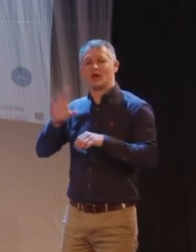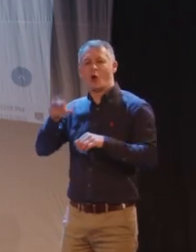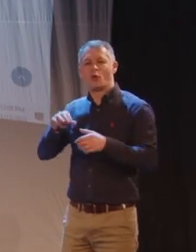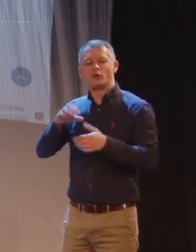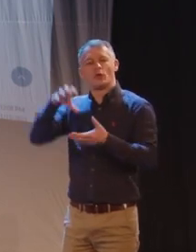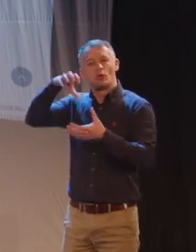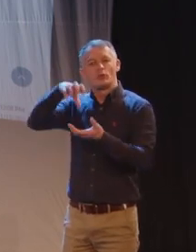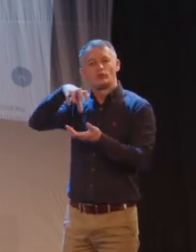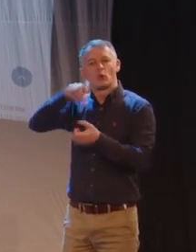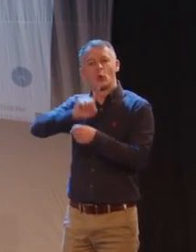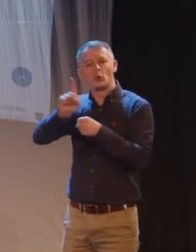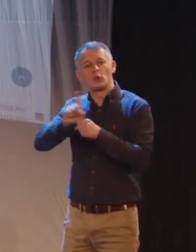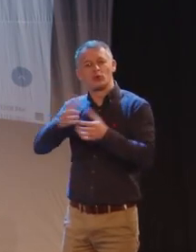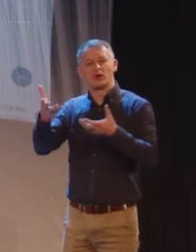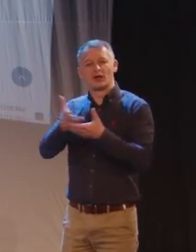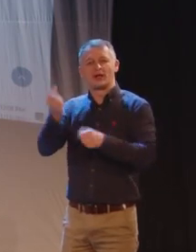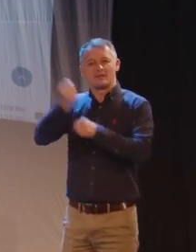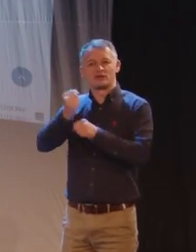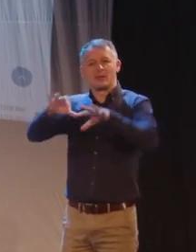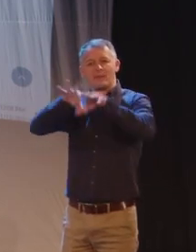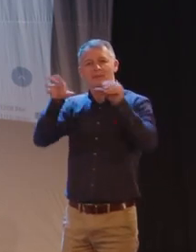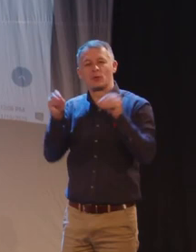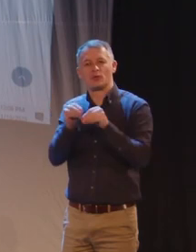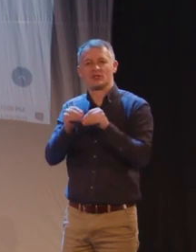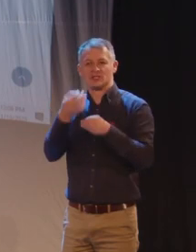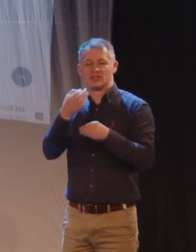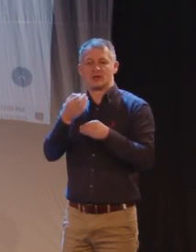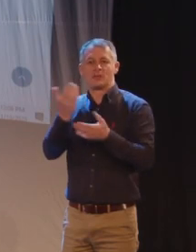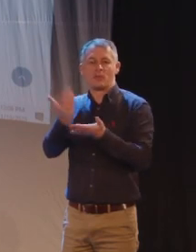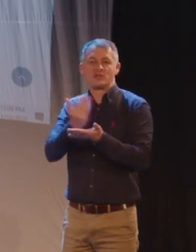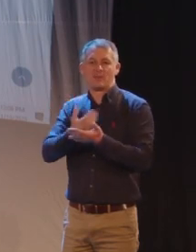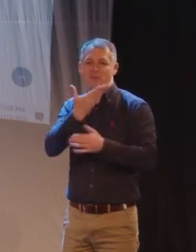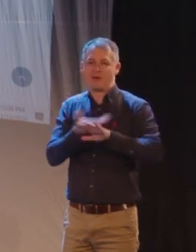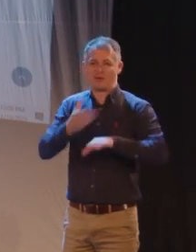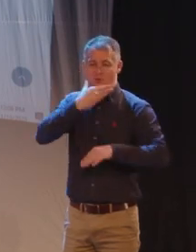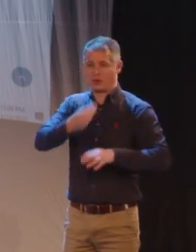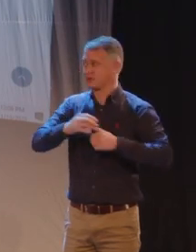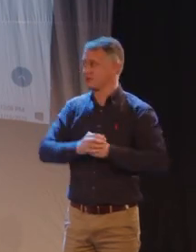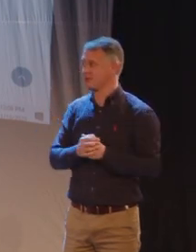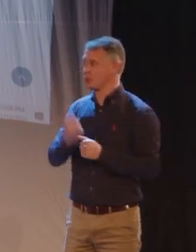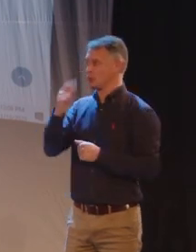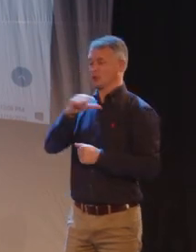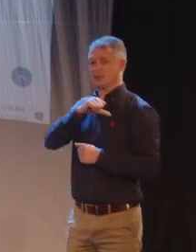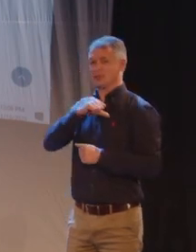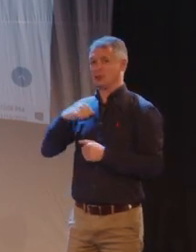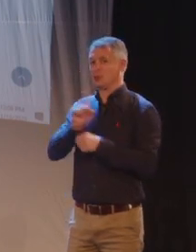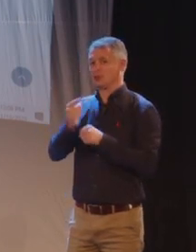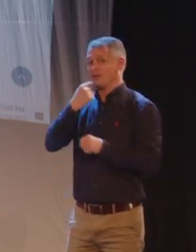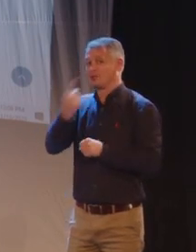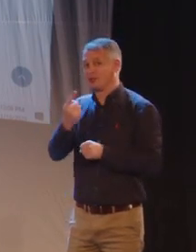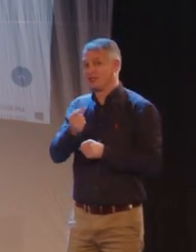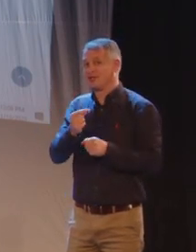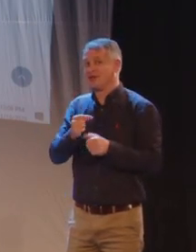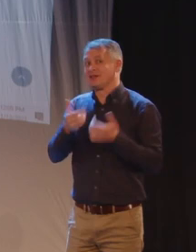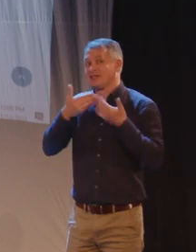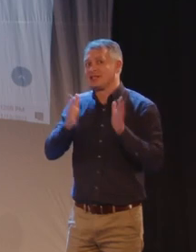poveștile. Și vreau să vă mai spun un singur citat pentru a vă deschide apetitul pentru lectură, care pe